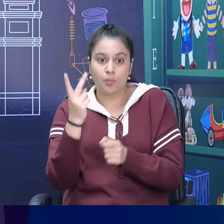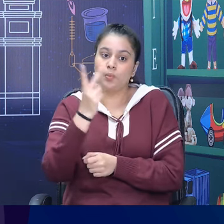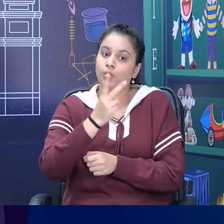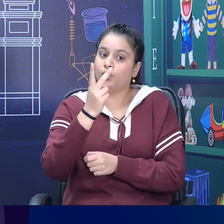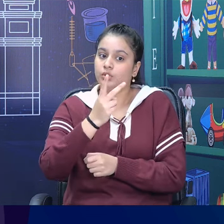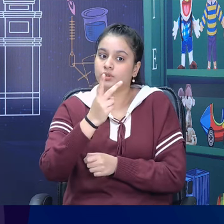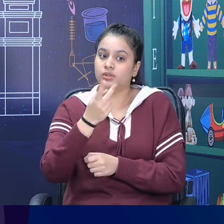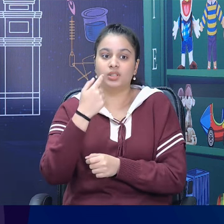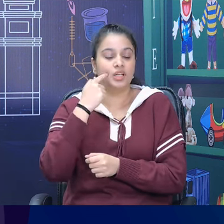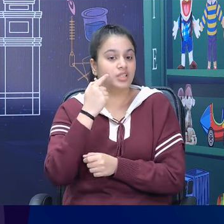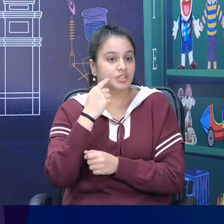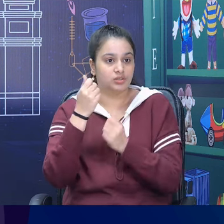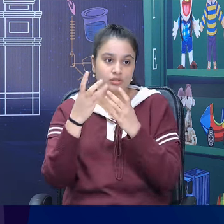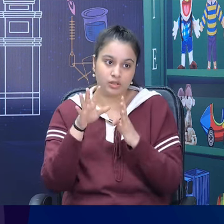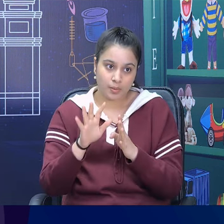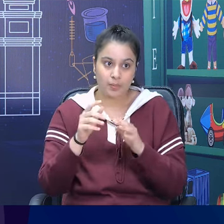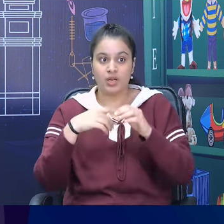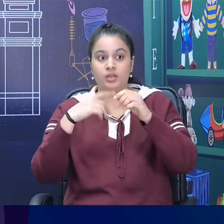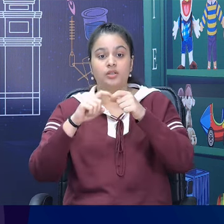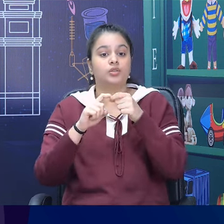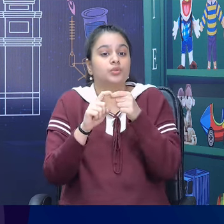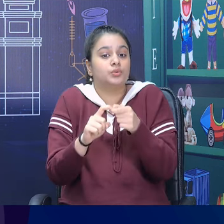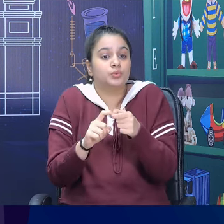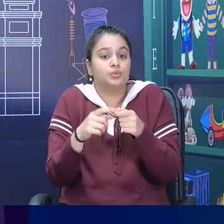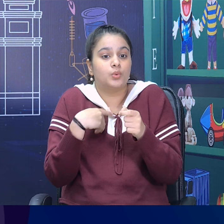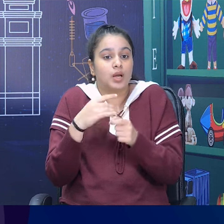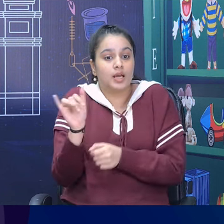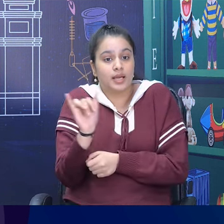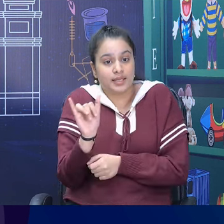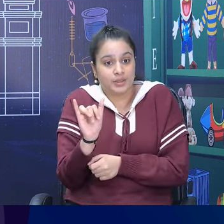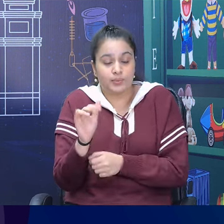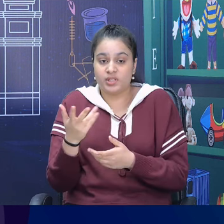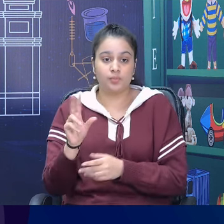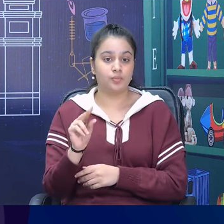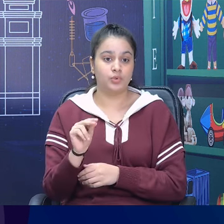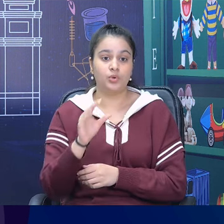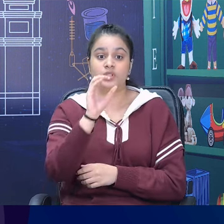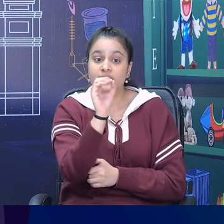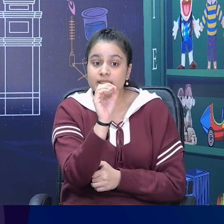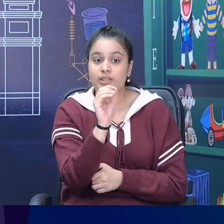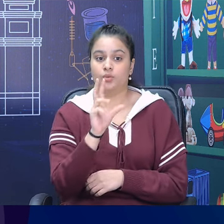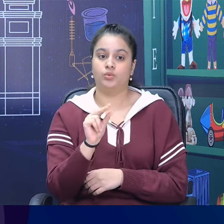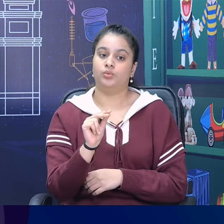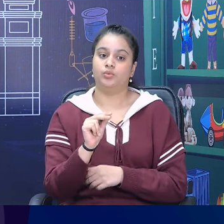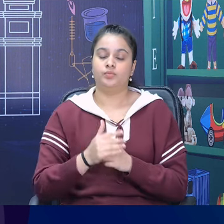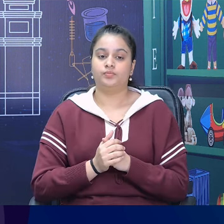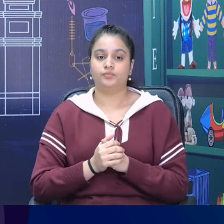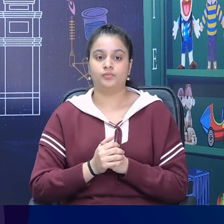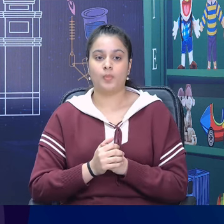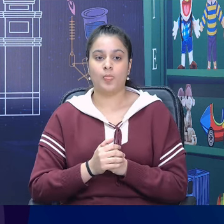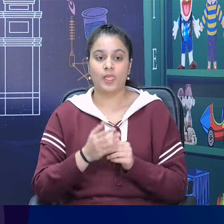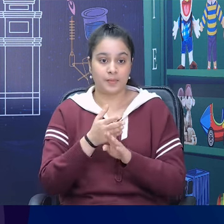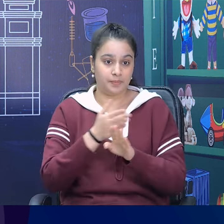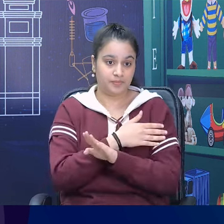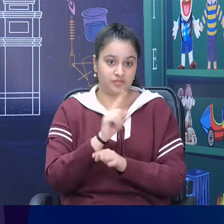वेल एज जो कंडीशन है इसमें q नेवर एंड नॉट इक्वल टू 0 q कभी रो नहीं होना चाहिए जैसे हमने पहला हमने एग्जांपल